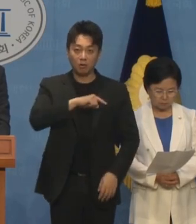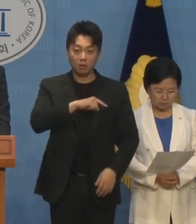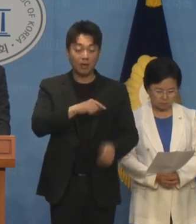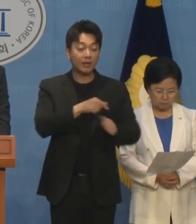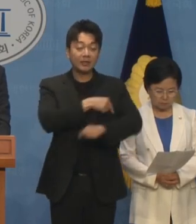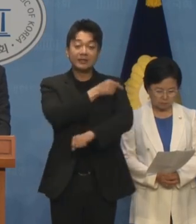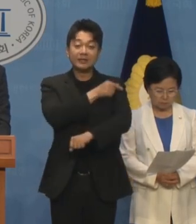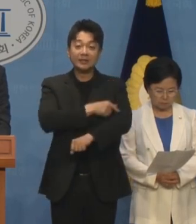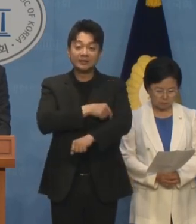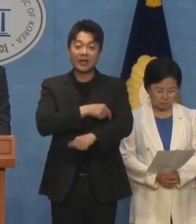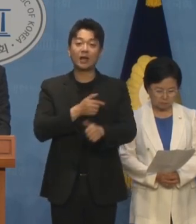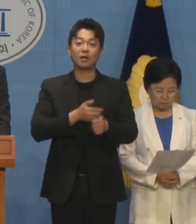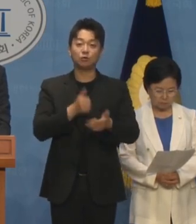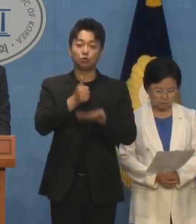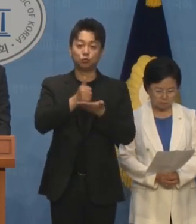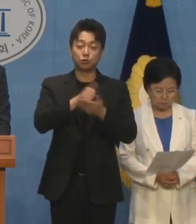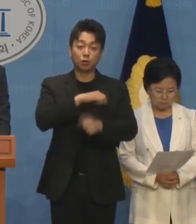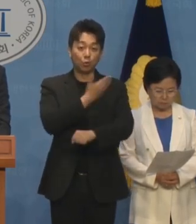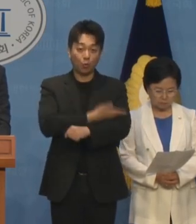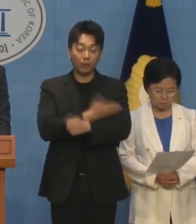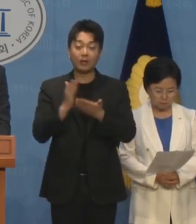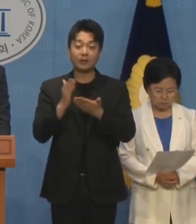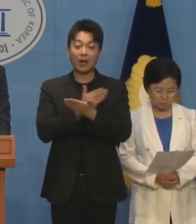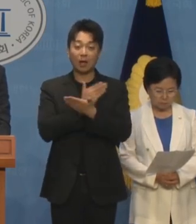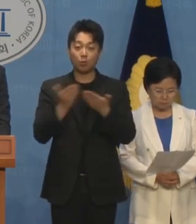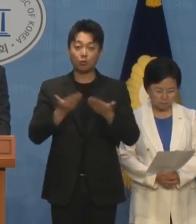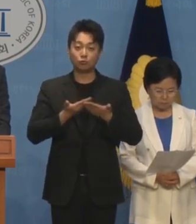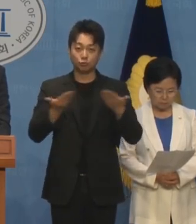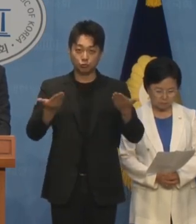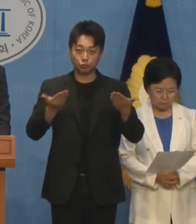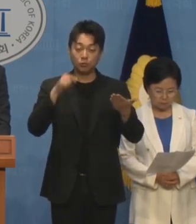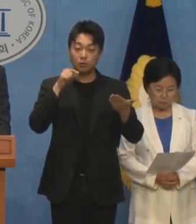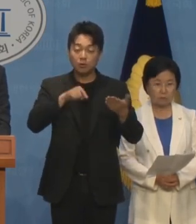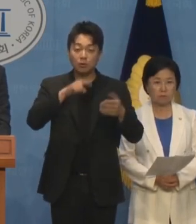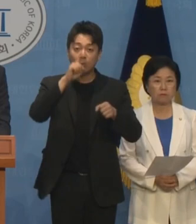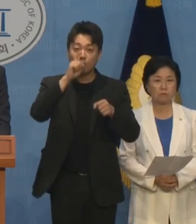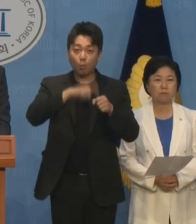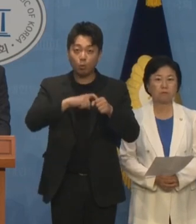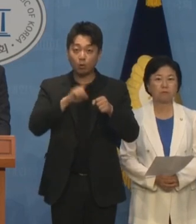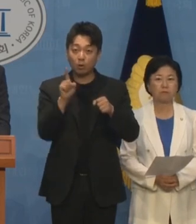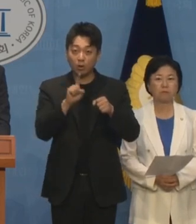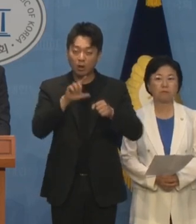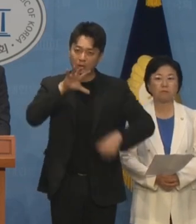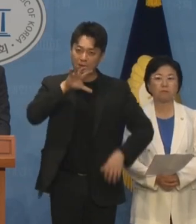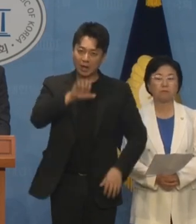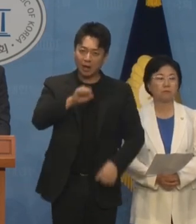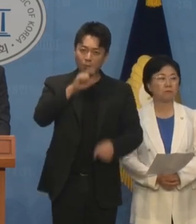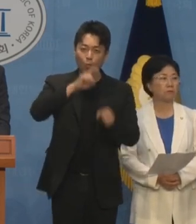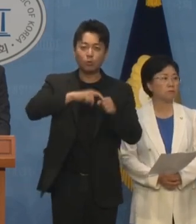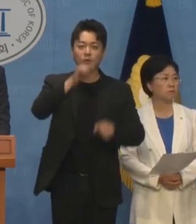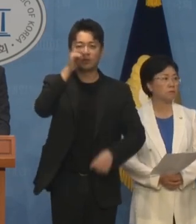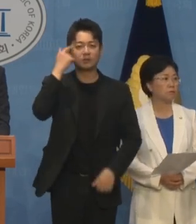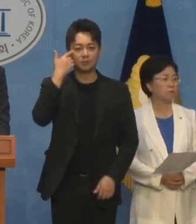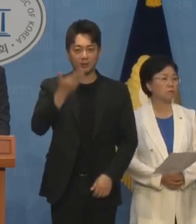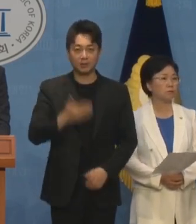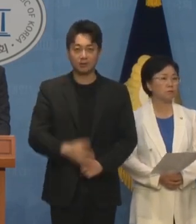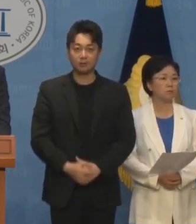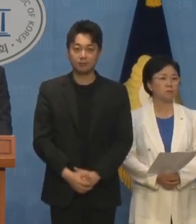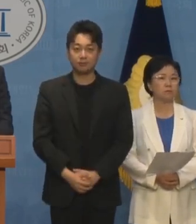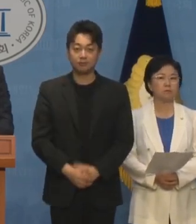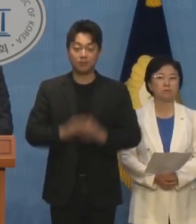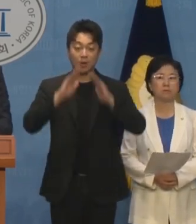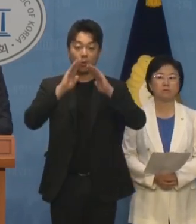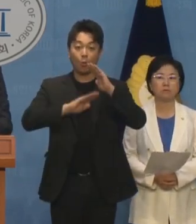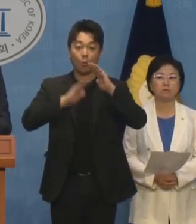권한을 나눠주자는 것이 어떻게 야당의 언론 장악 시도일 수 있습니까? 공영방송과